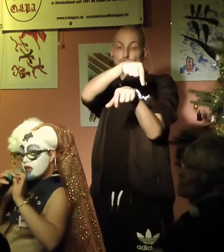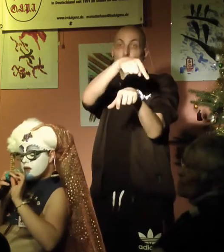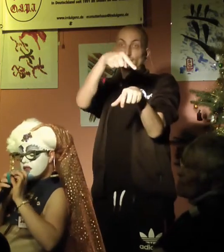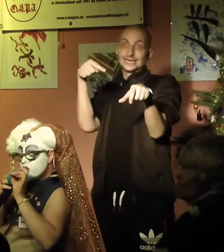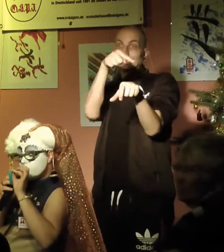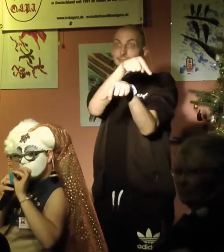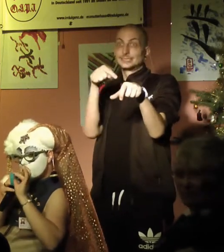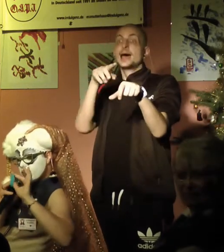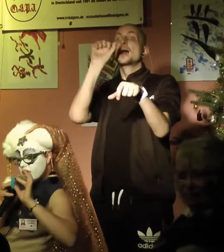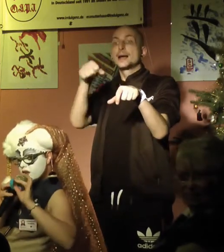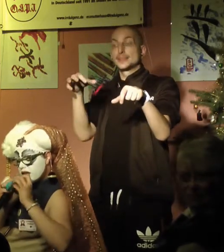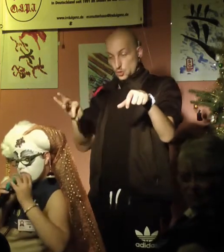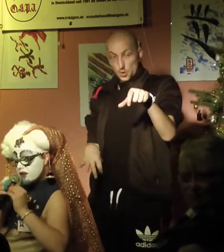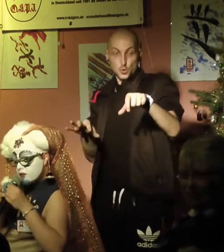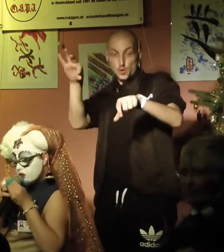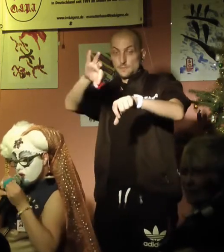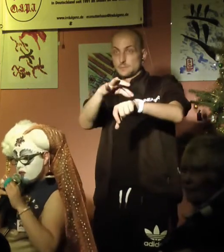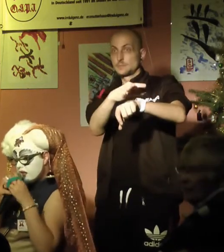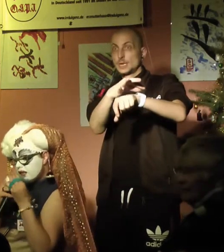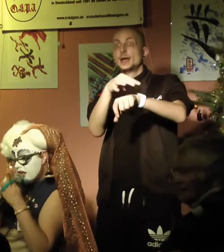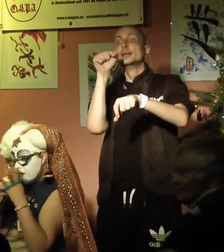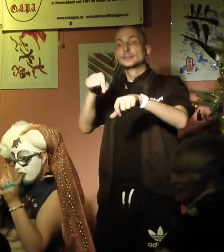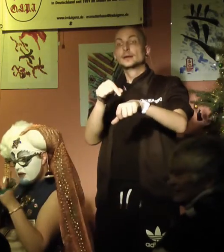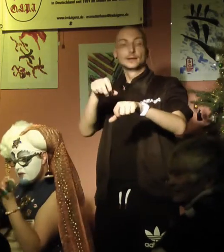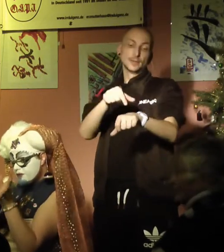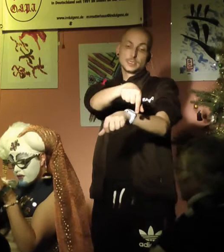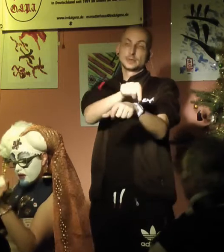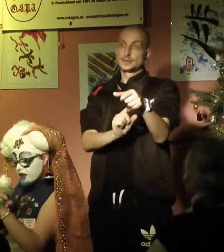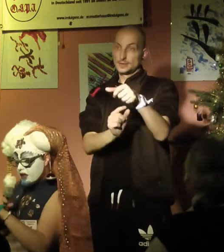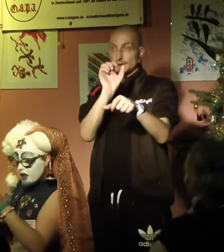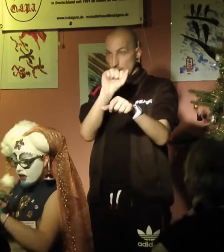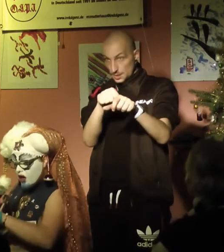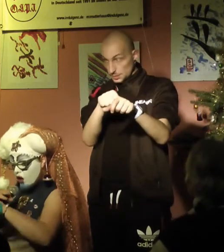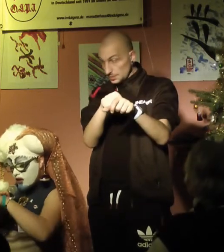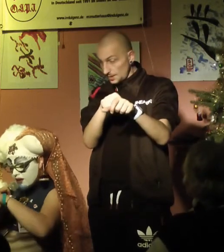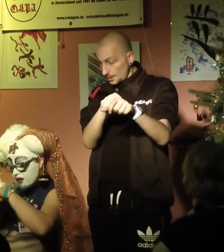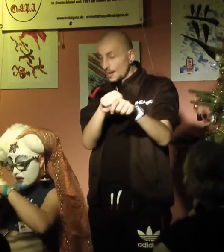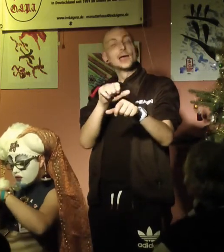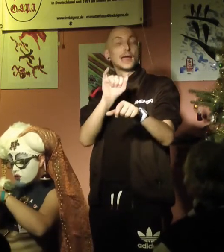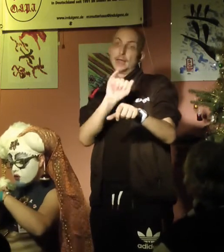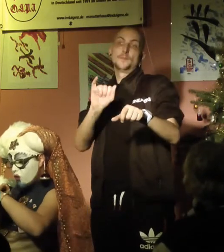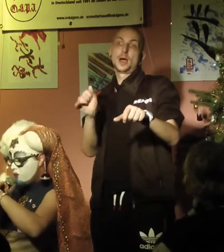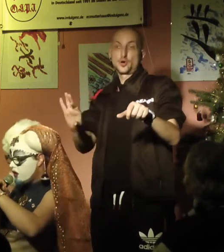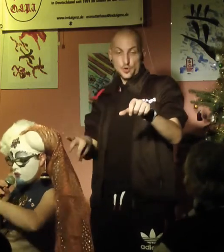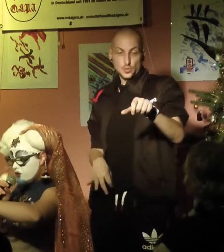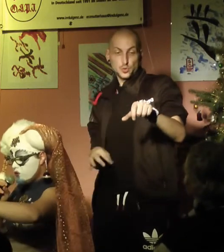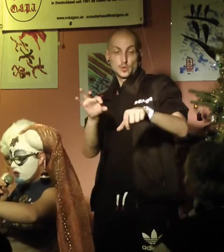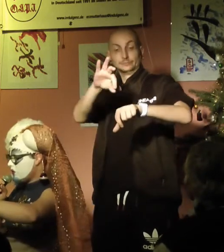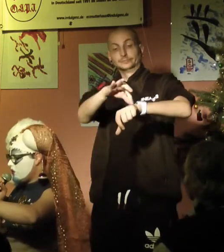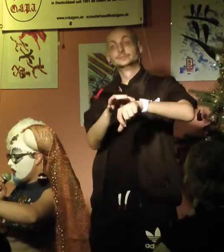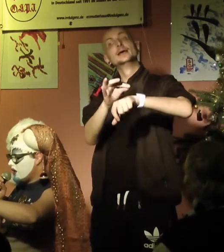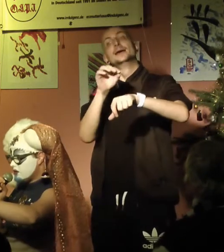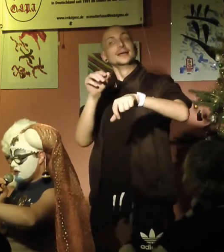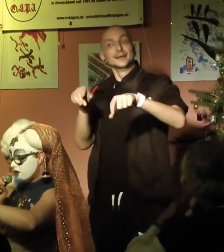Und da kann man nicht ein Kondom durchstecken und dann kann man sich das nämlich so ums Handgelenk machen. Und hat hier das Kondom oben drauf, wie so eine